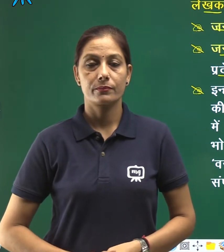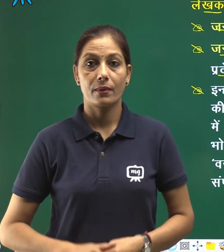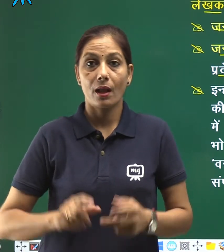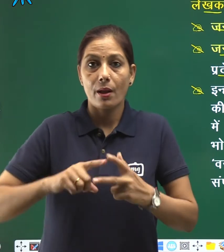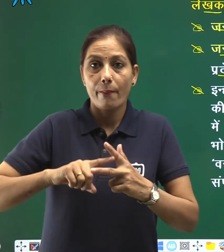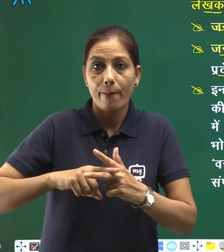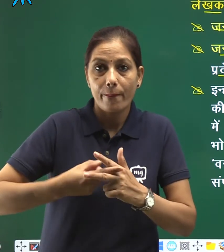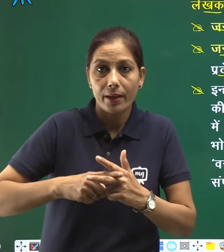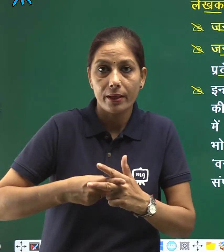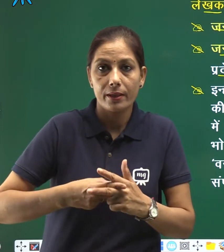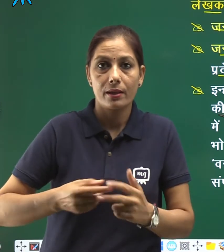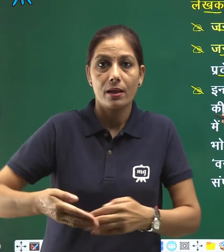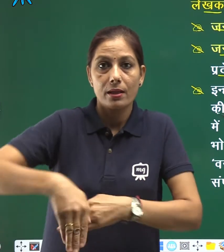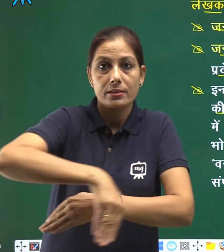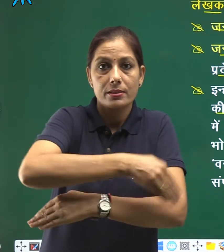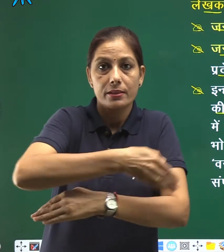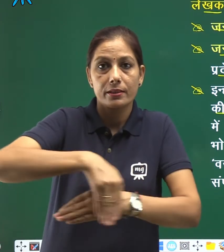मैकेनिकल इंजीनियरिंग की